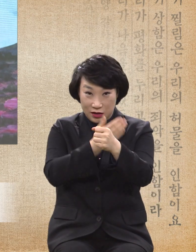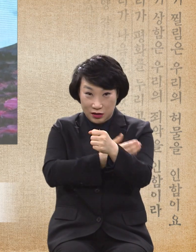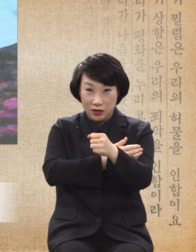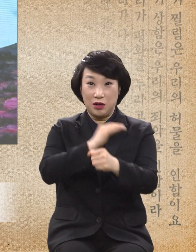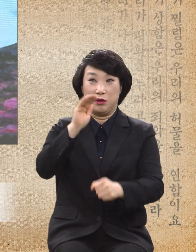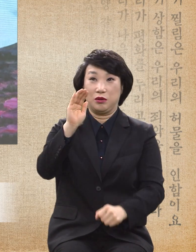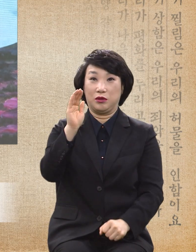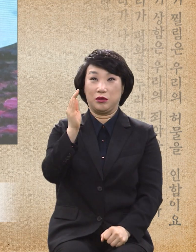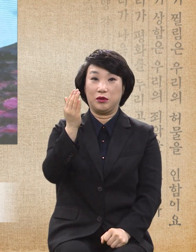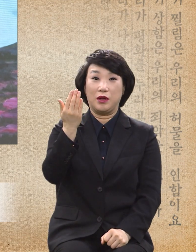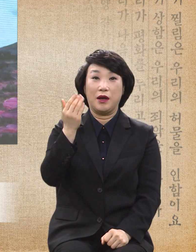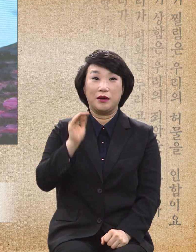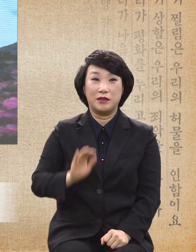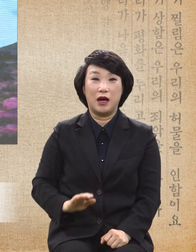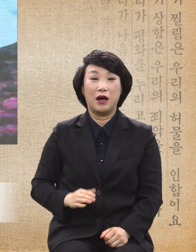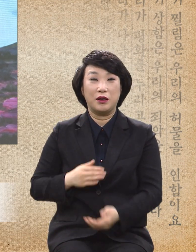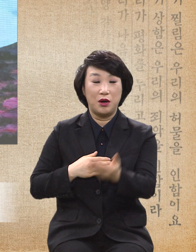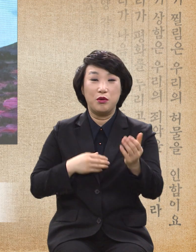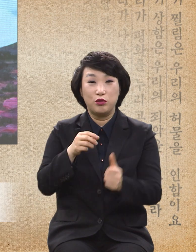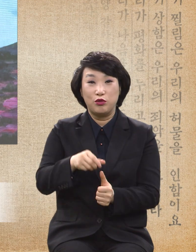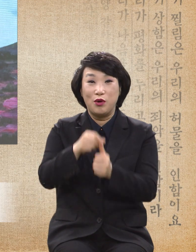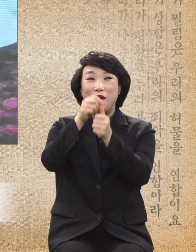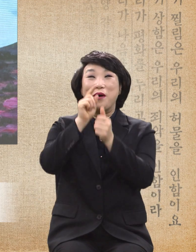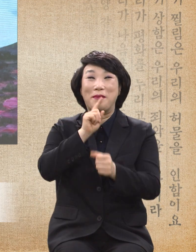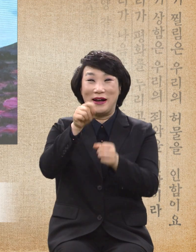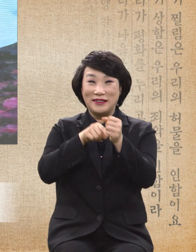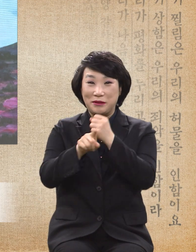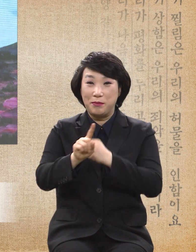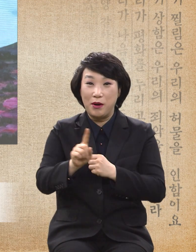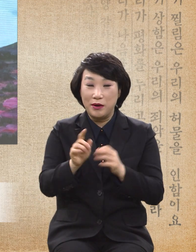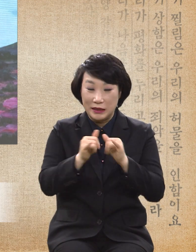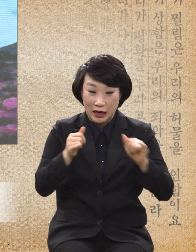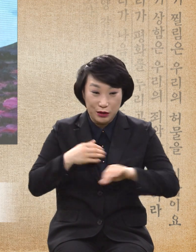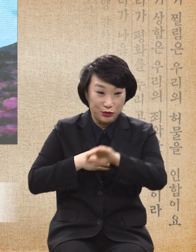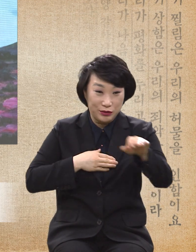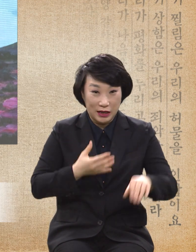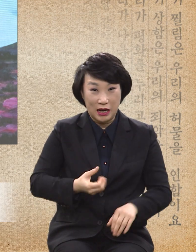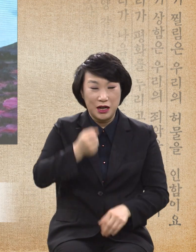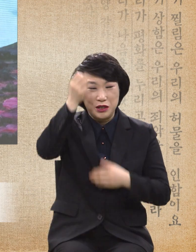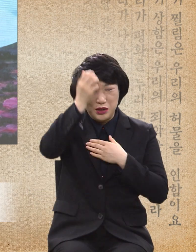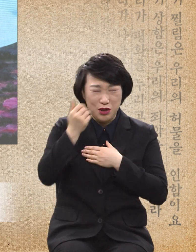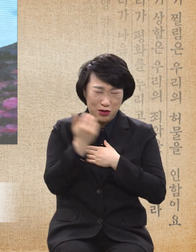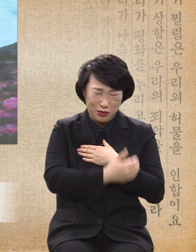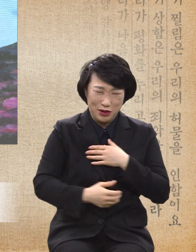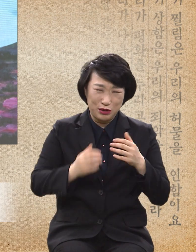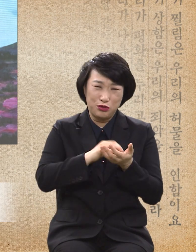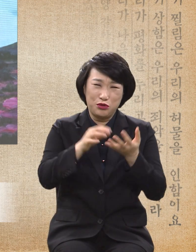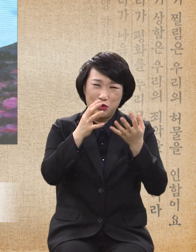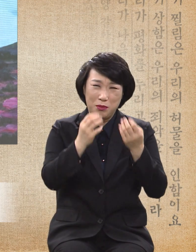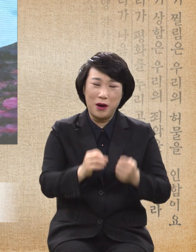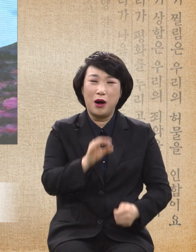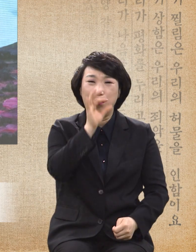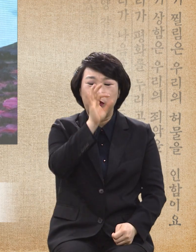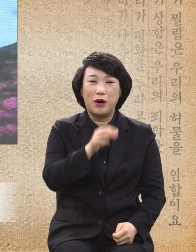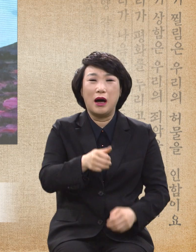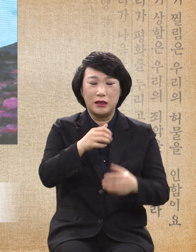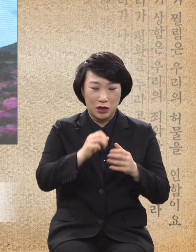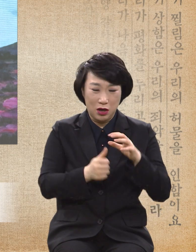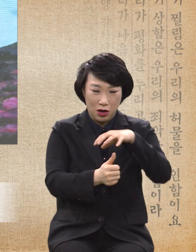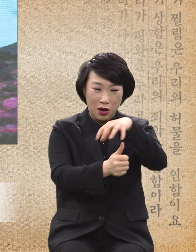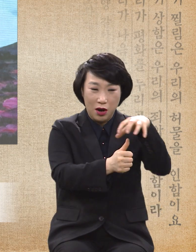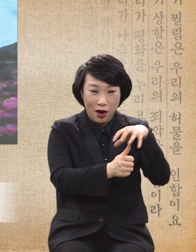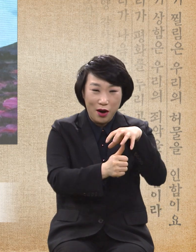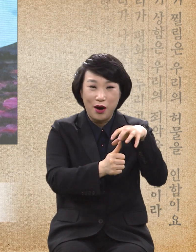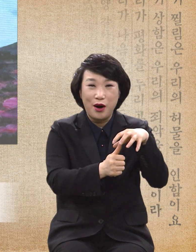되셨으니, 구원이란 말은 인간이 가진 영역 간의 수많은 불가능에